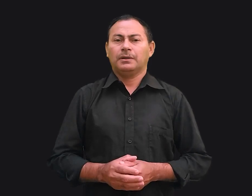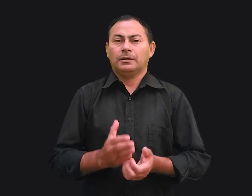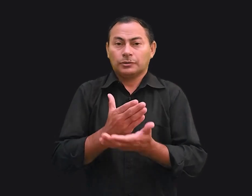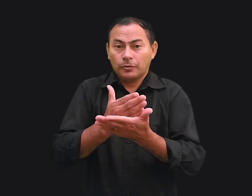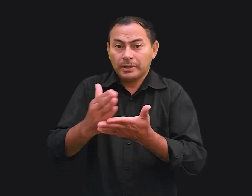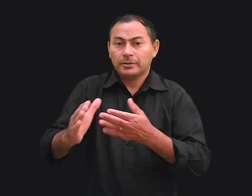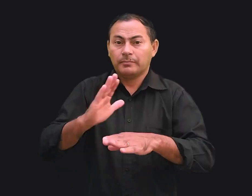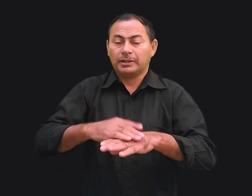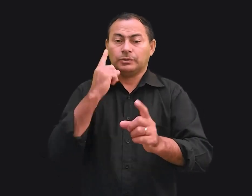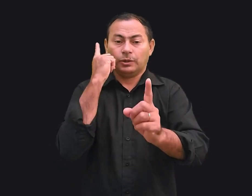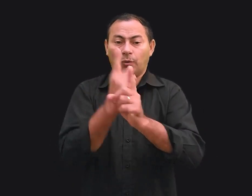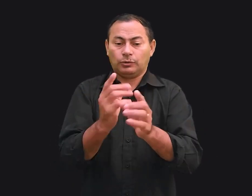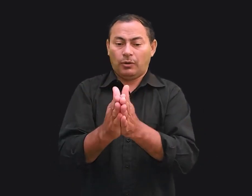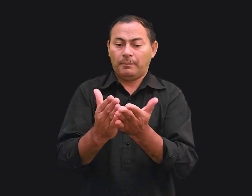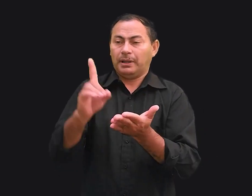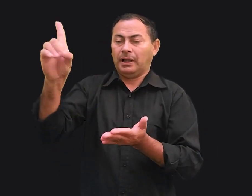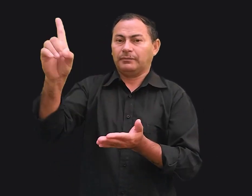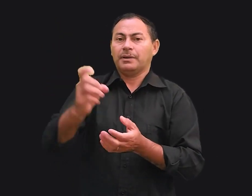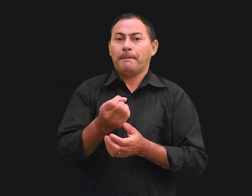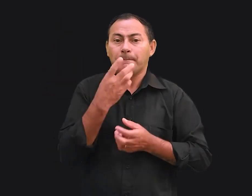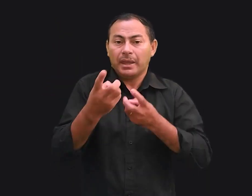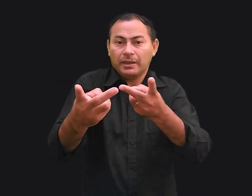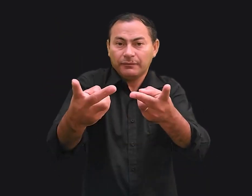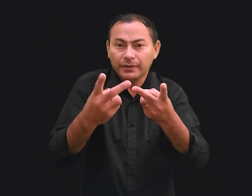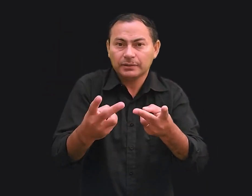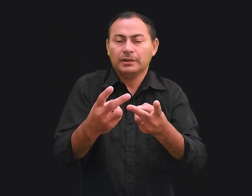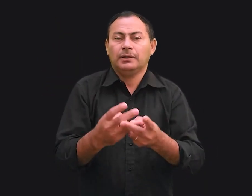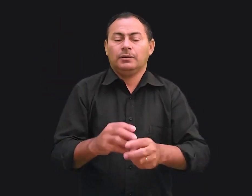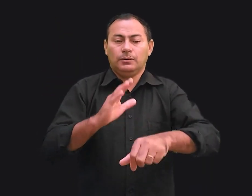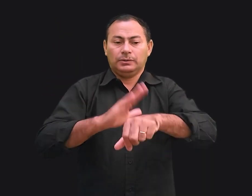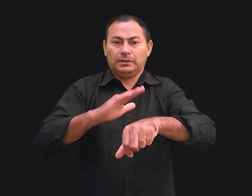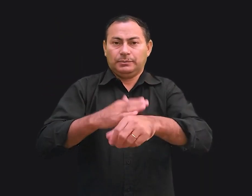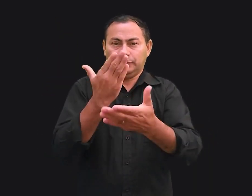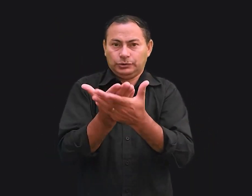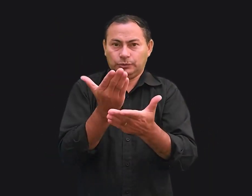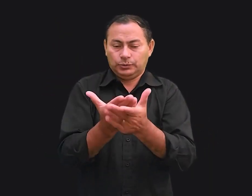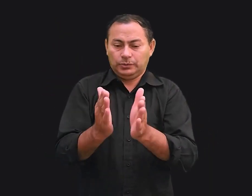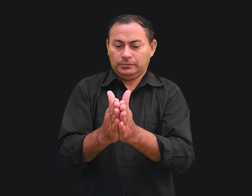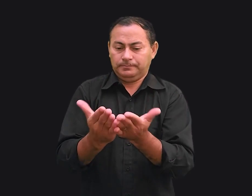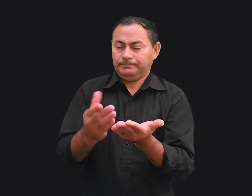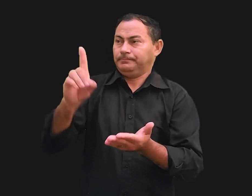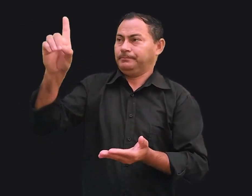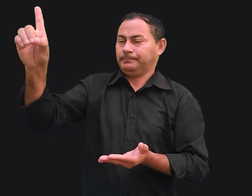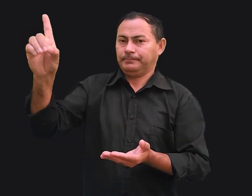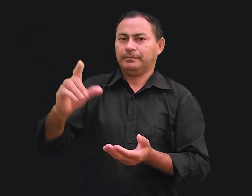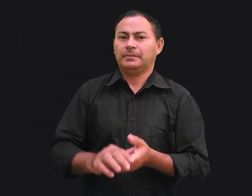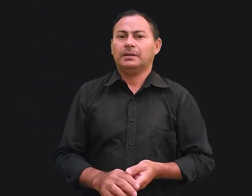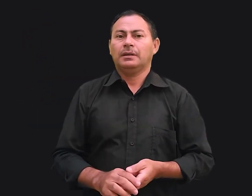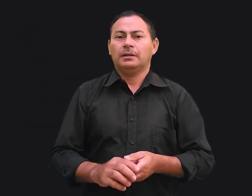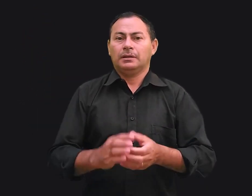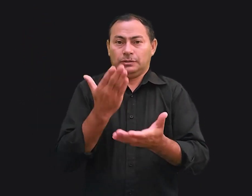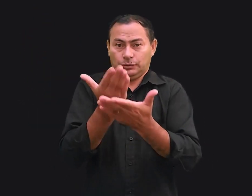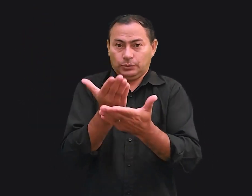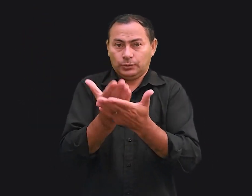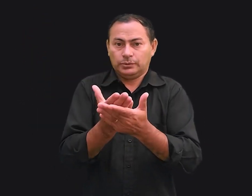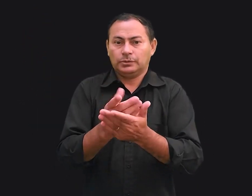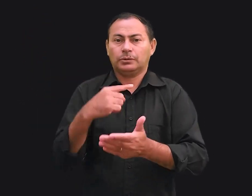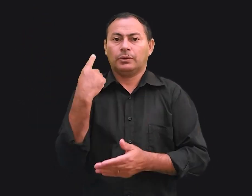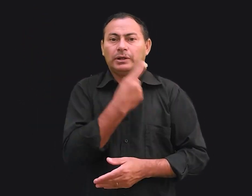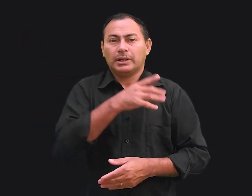Estamos começando mais um encontro com a palavra. Seja bem-vindo ao nosso tempo de estudo da Bíblia Sagrada. Nesses estudos estamos aprendendo